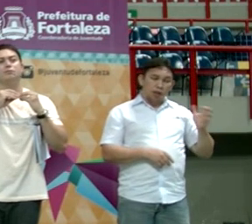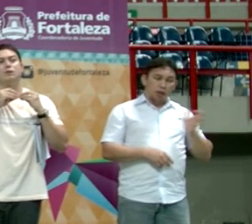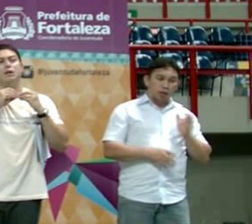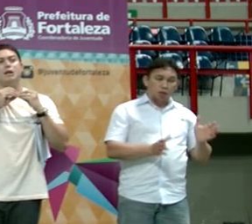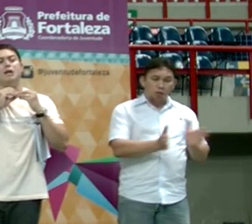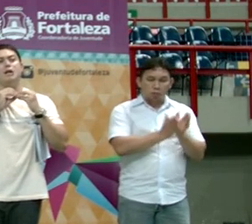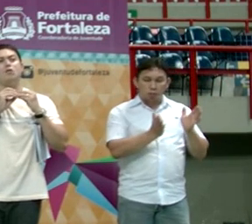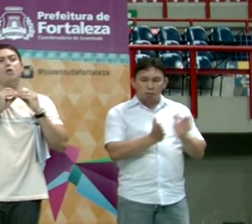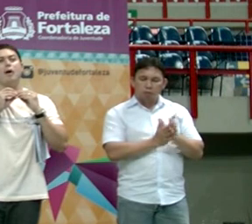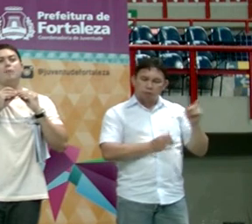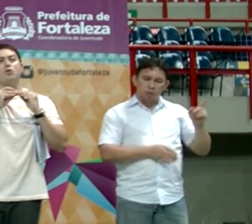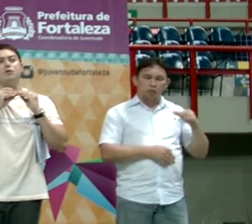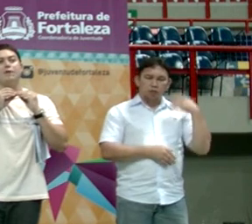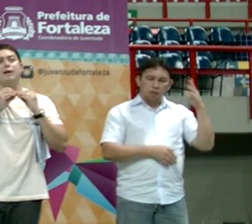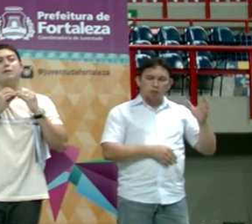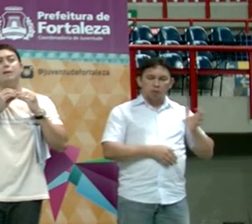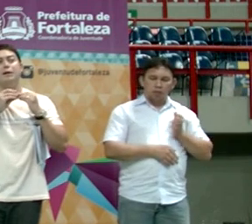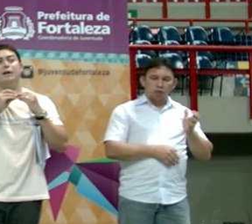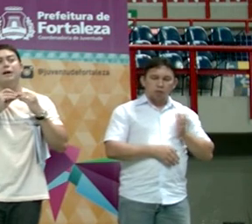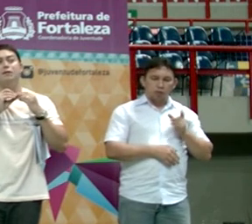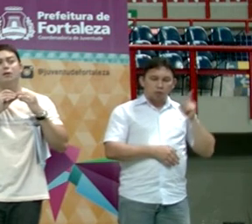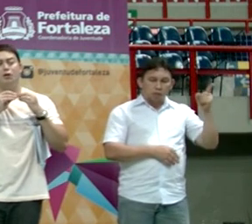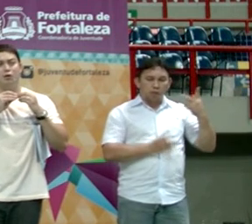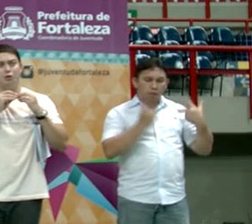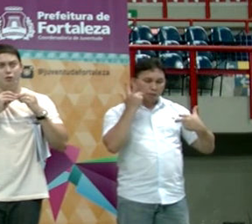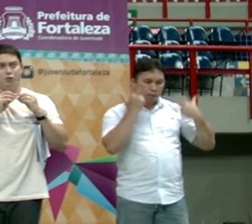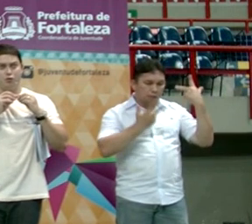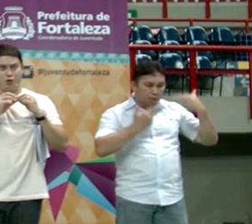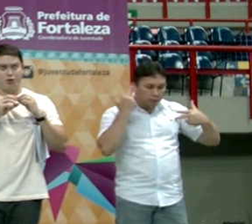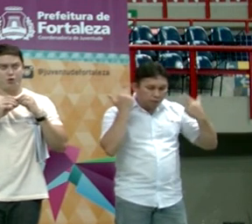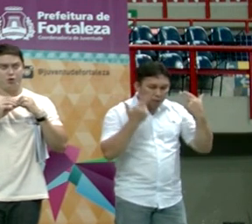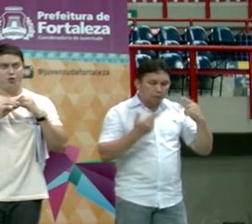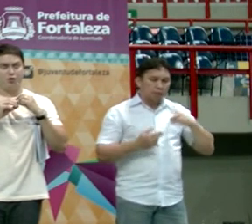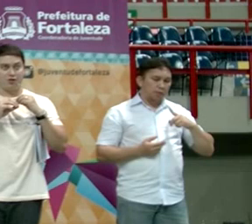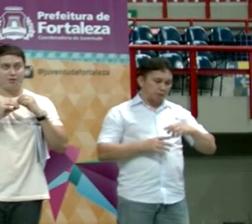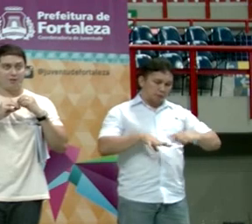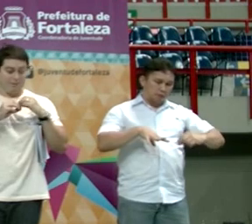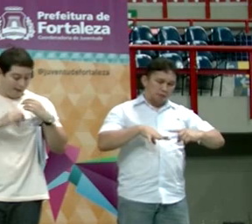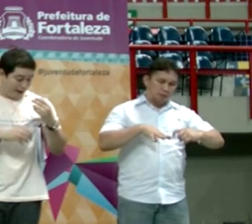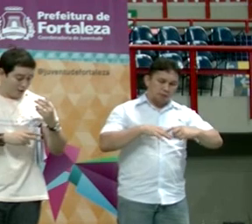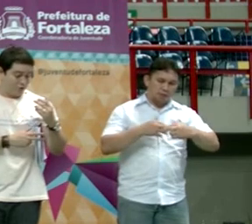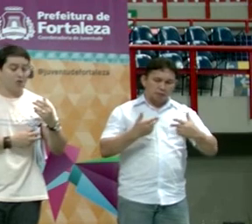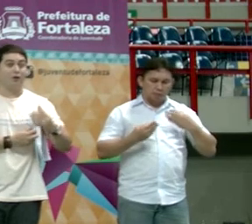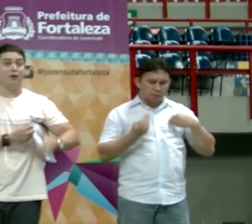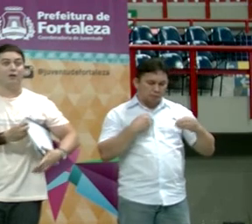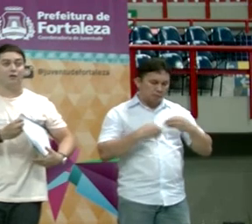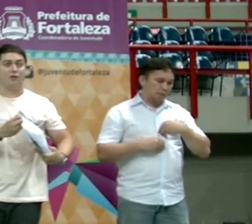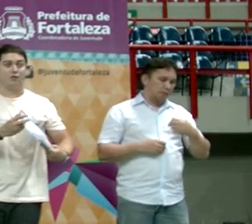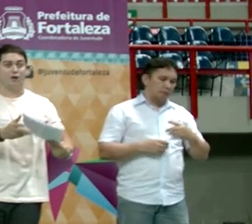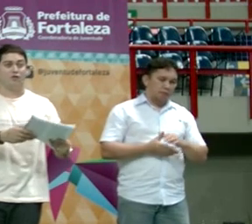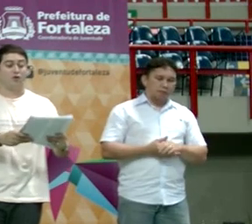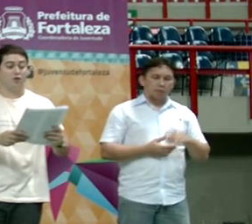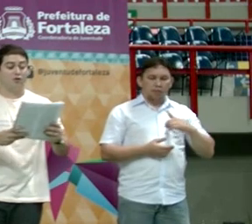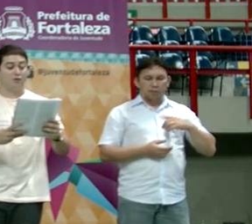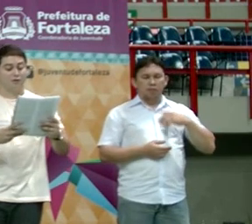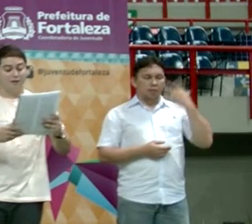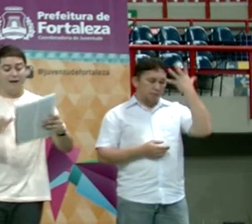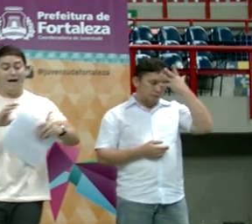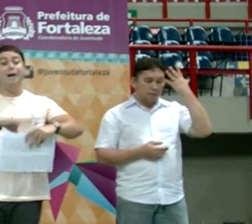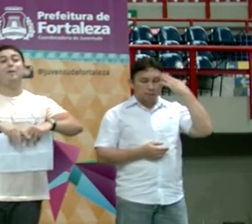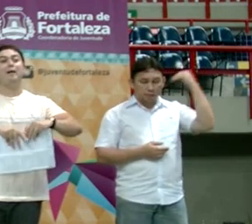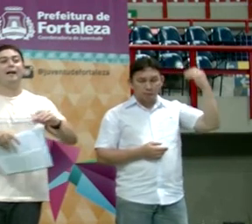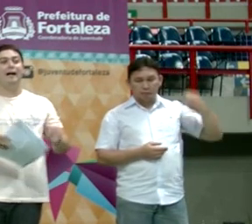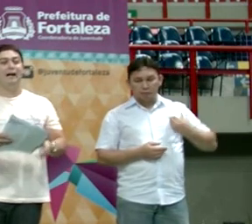pobre? Rico, olha a música. Vai no cabeleireiro, esteticista, vai o dia inteiro, vida de